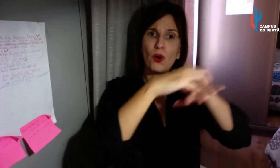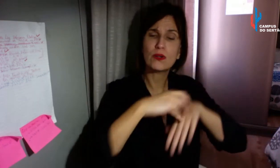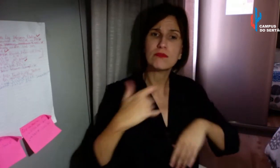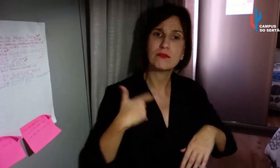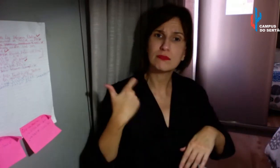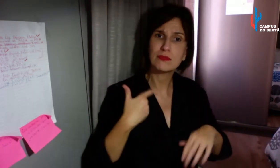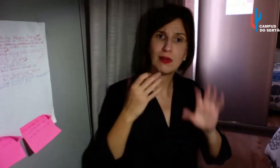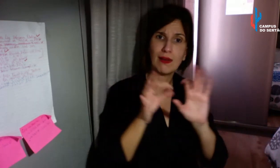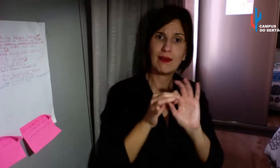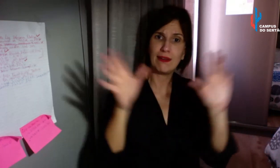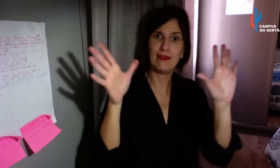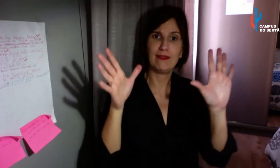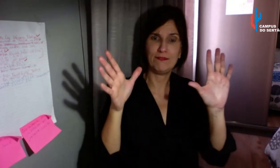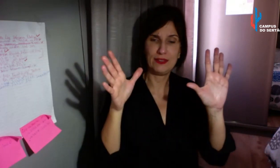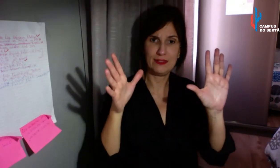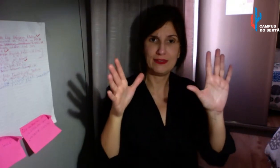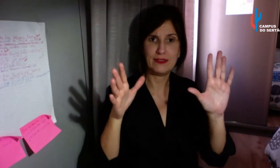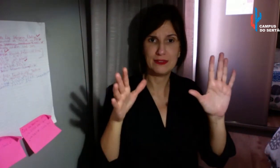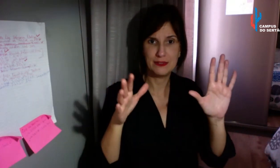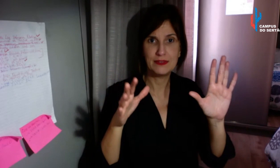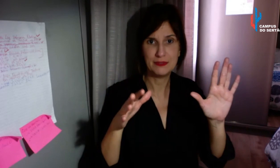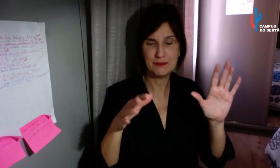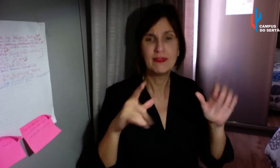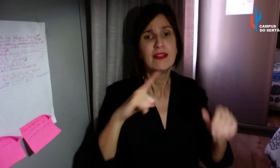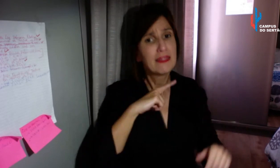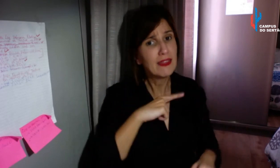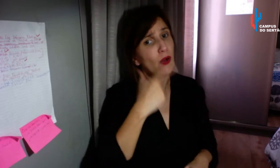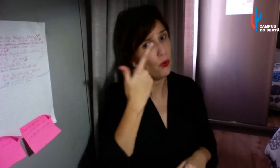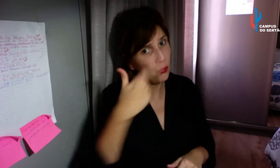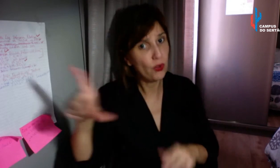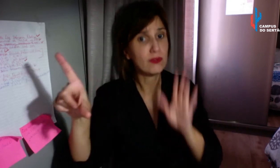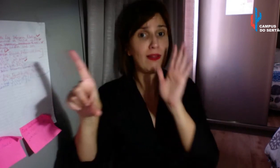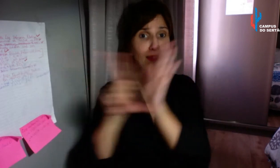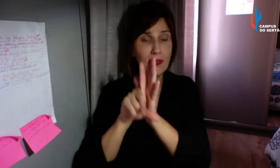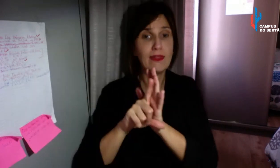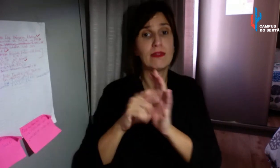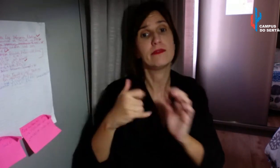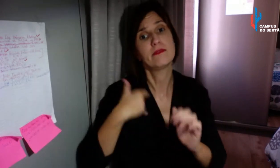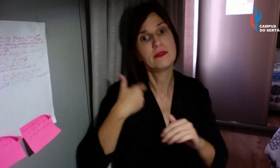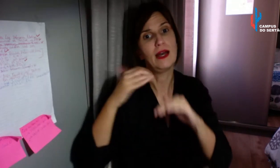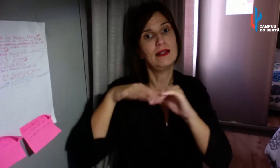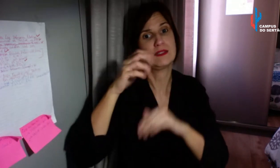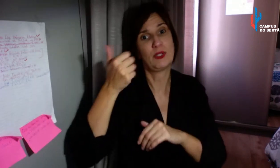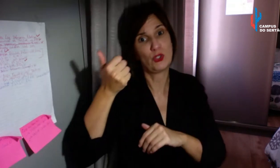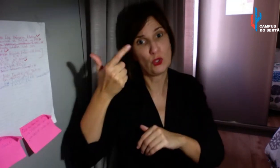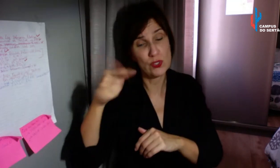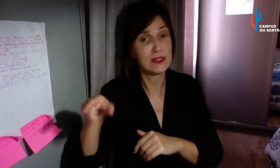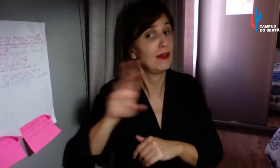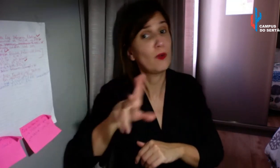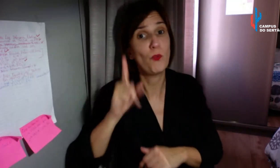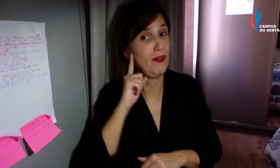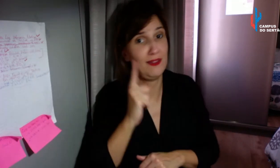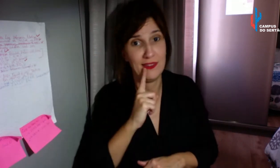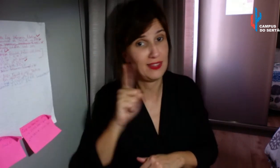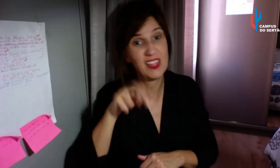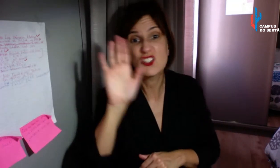com orientações acerca do transporte a partir da idade em que o transporte é permitido. E